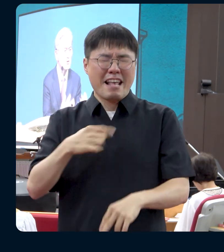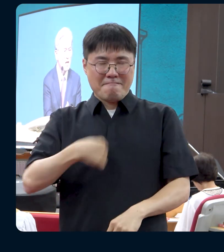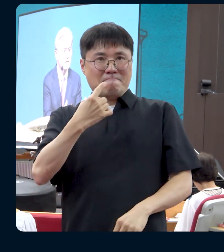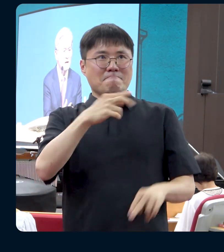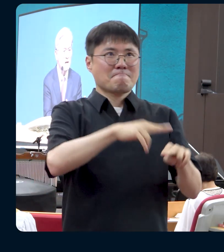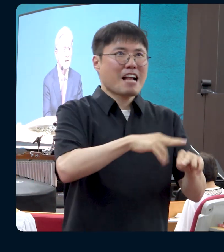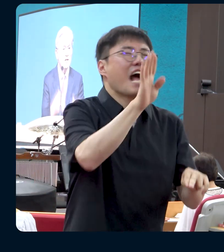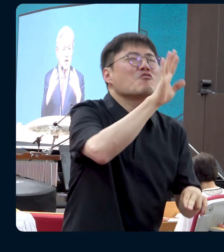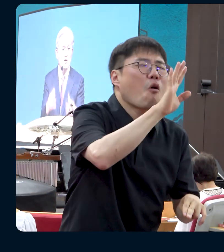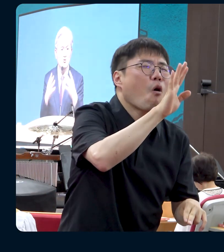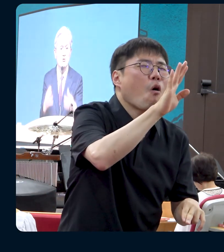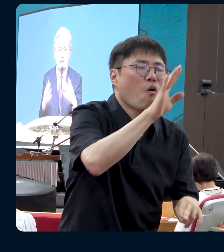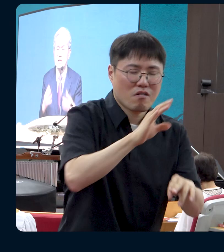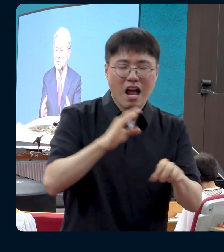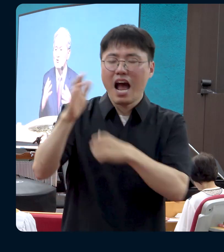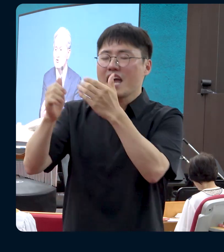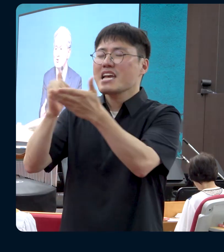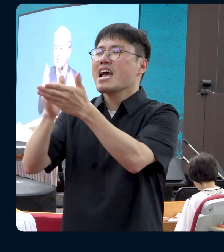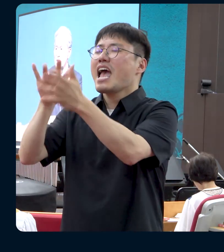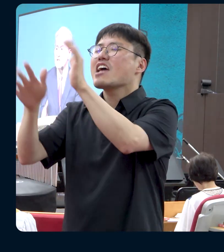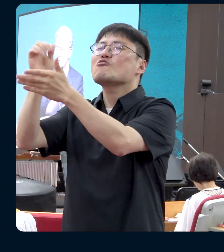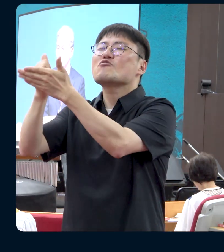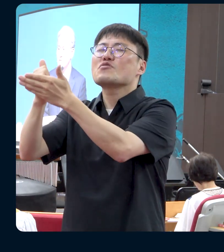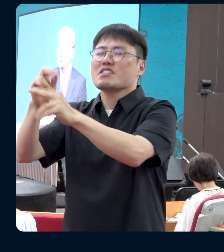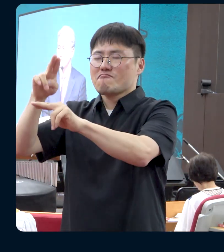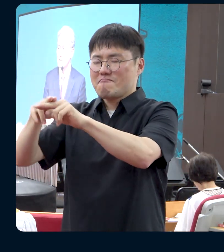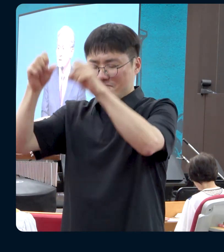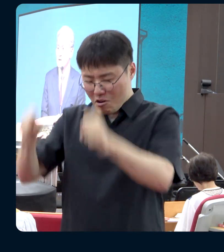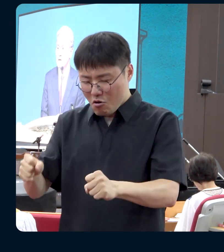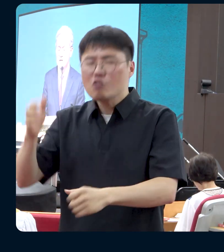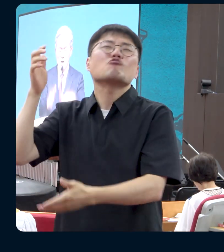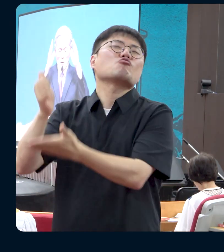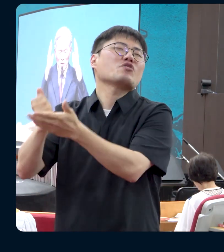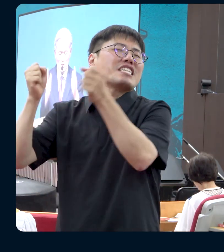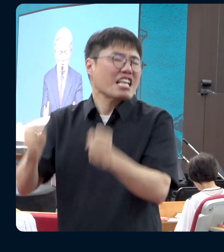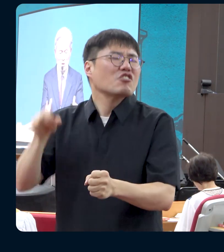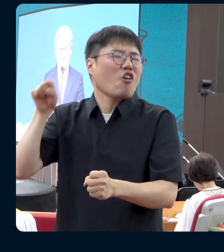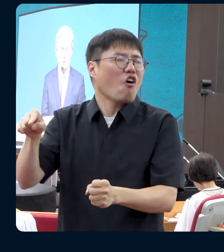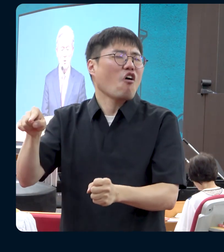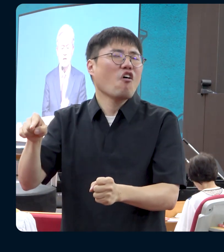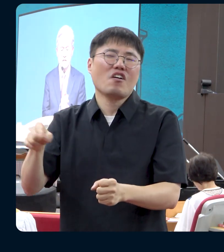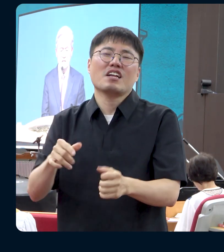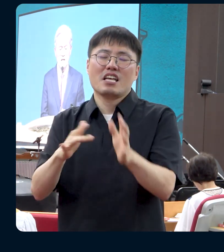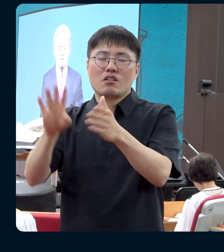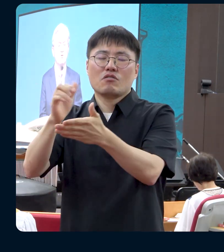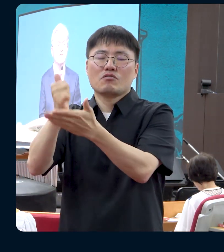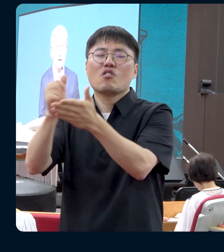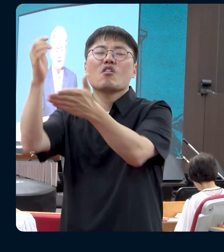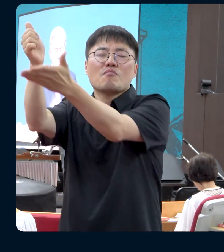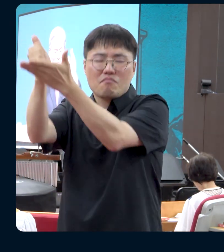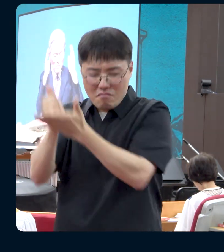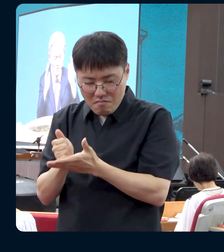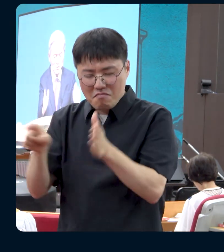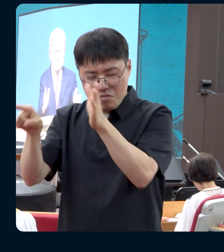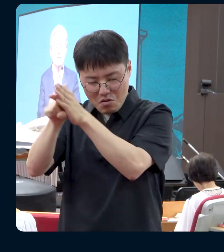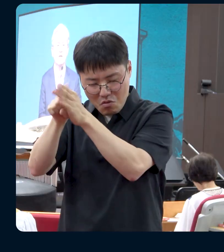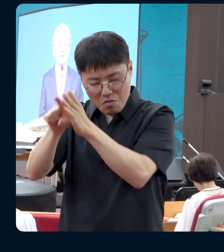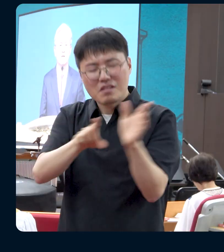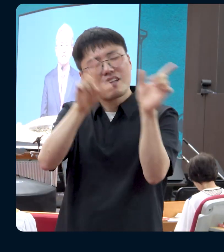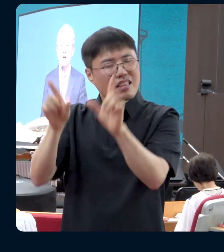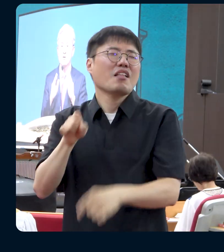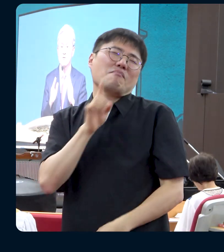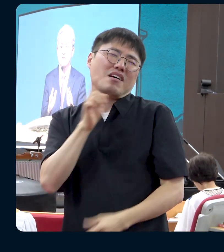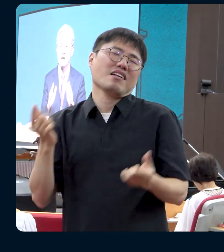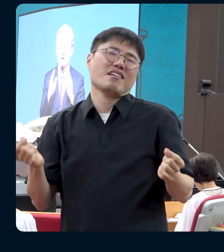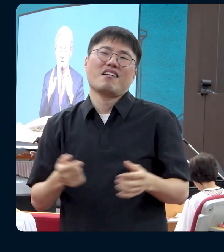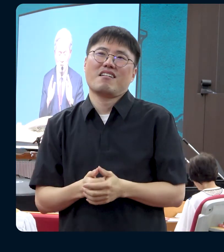자기의 자아가 앉아 있는 것이 아니라 예수 그리스도가 주인으로 계시는 것. 그게 바로 예수 그리스도를 믿고 신앙인이 되어 살아가는 바로